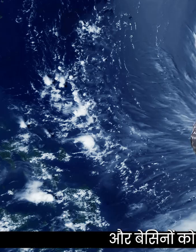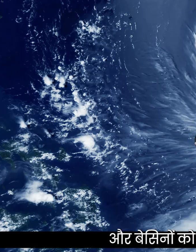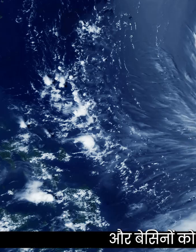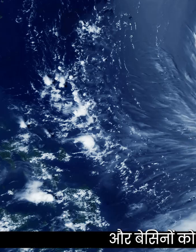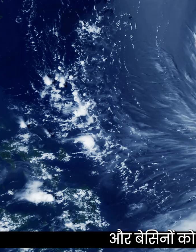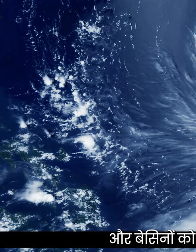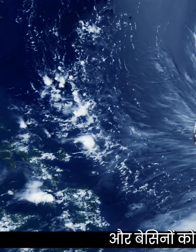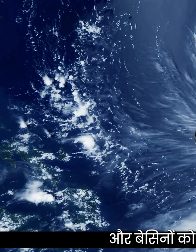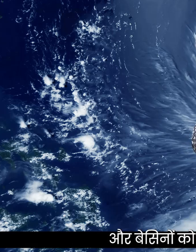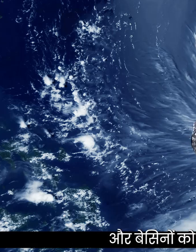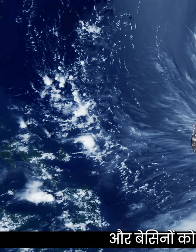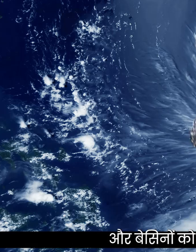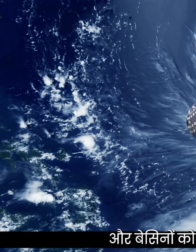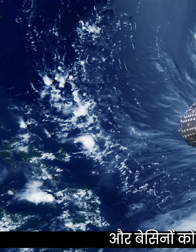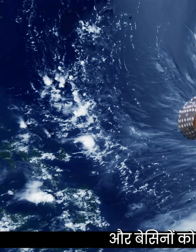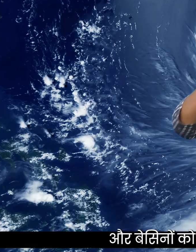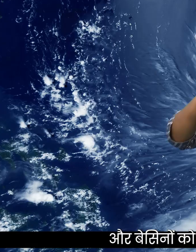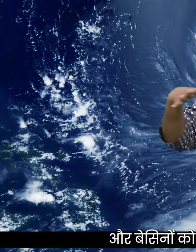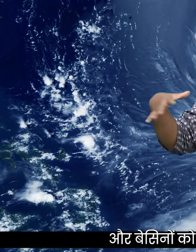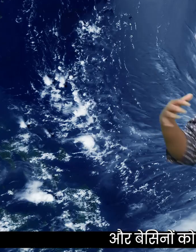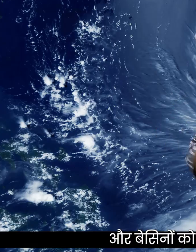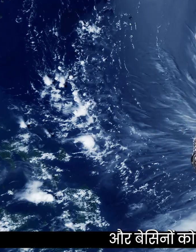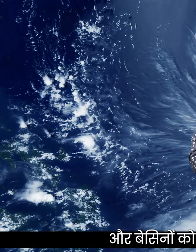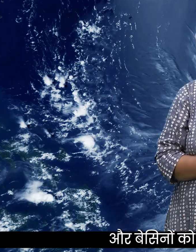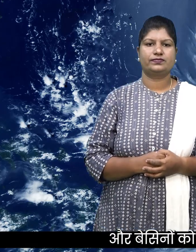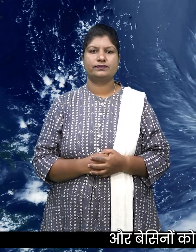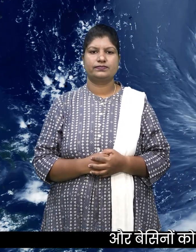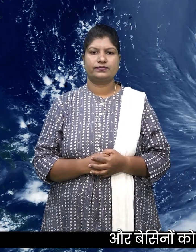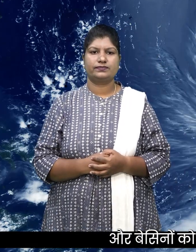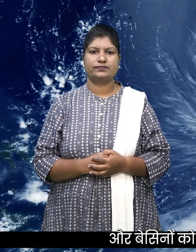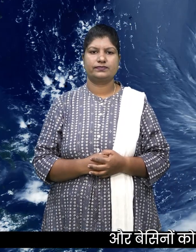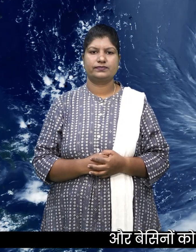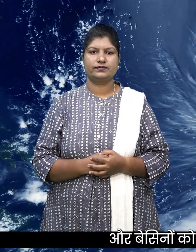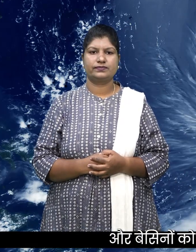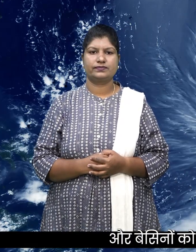और बेसिनों को भरकर महासागरों का निर्माण किया।